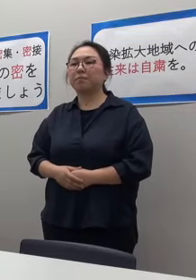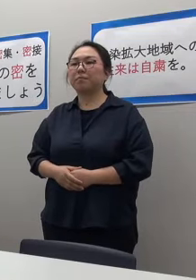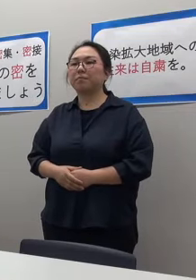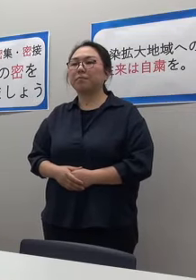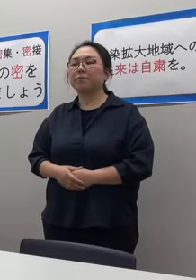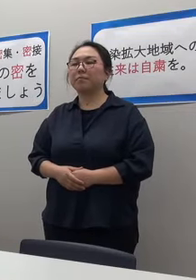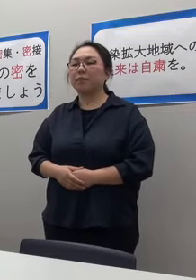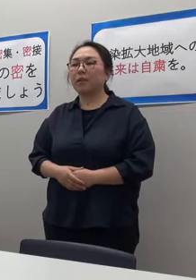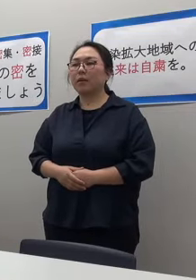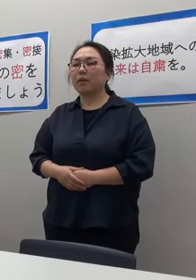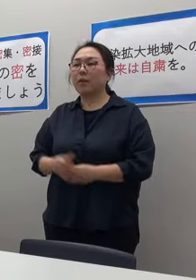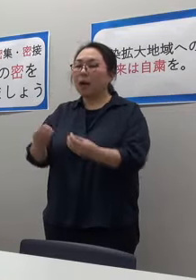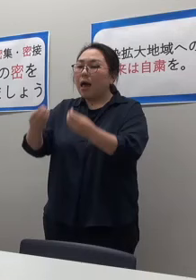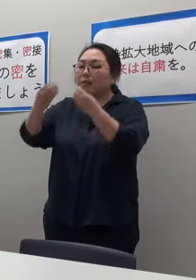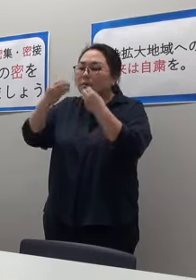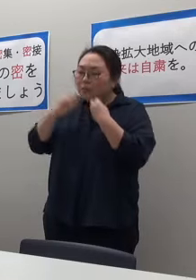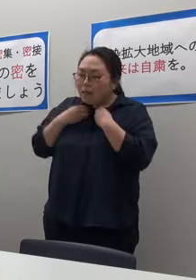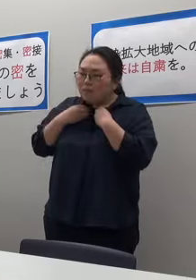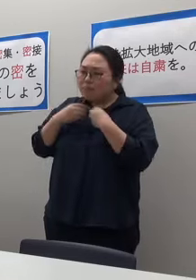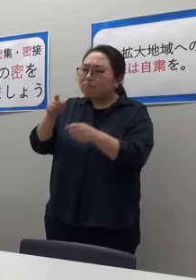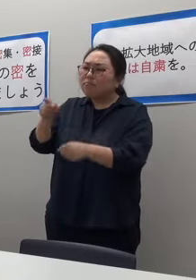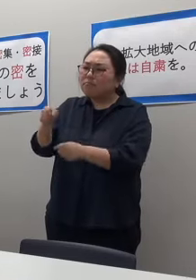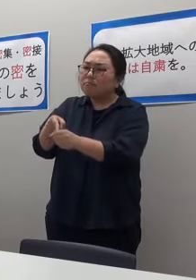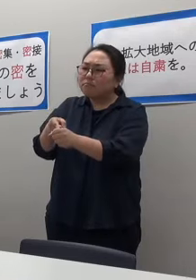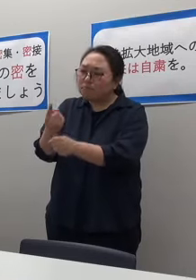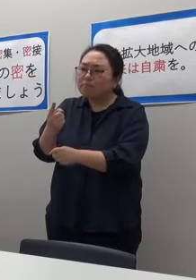あと感染の経路なんですけども、